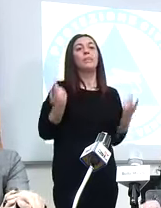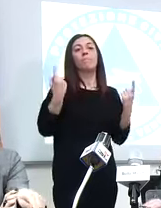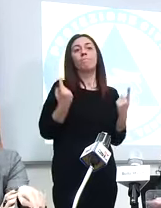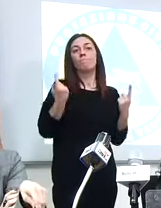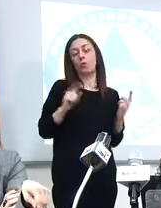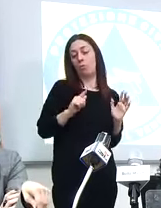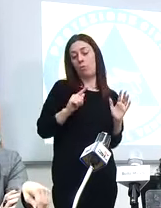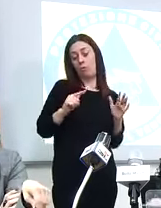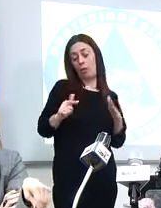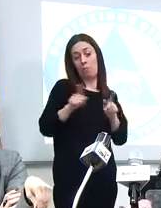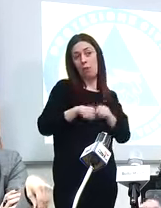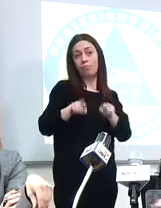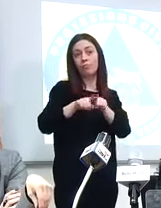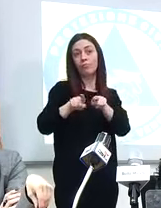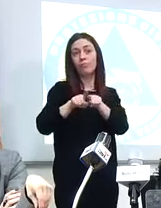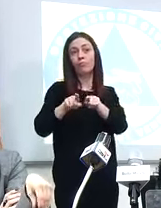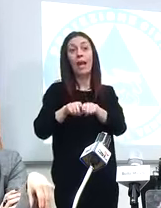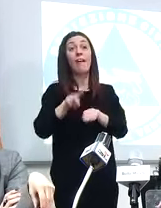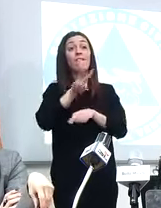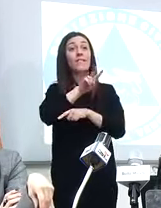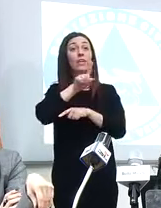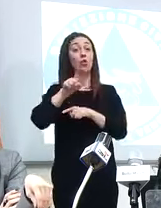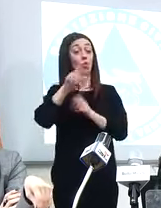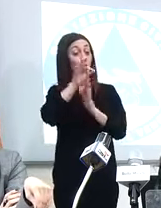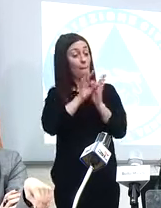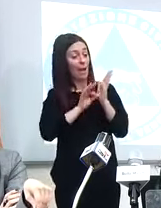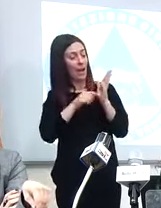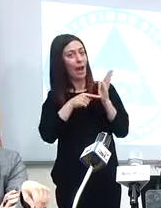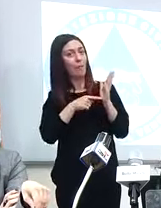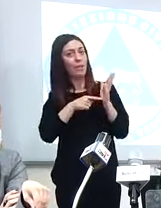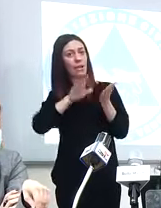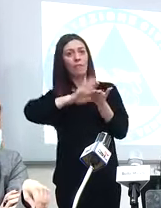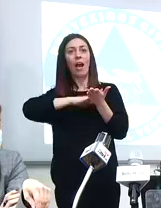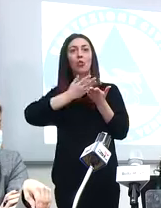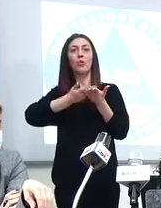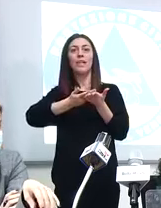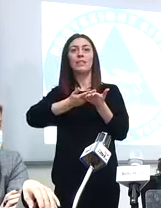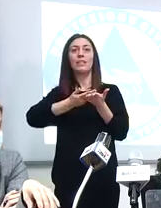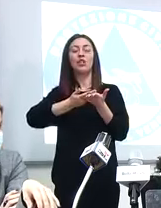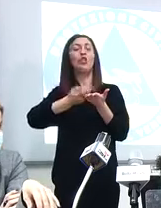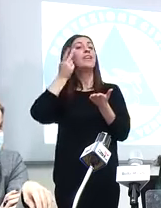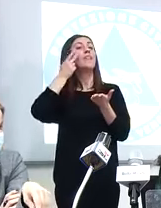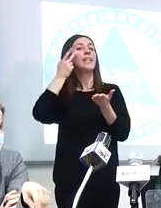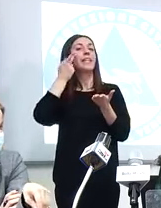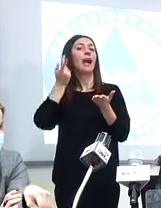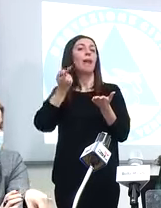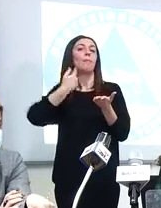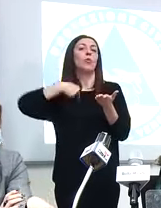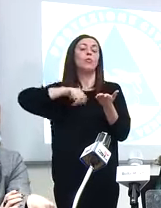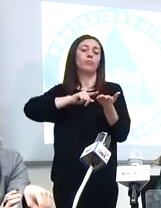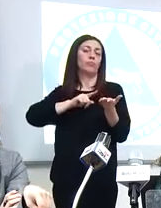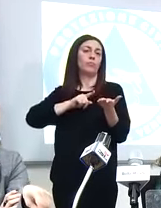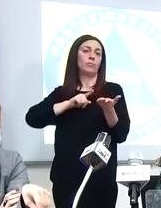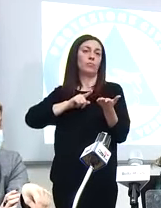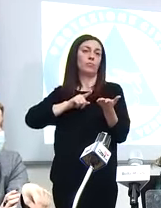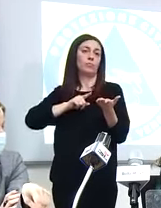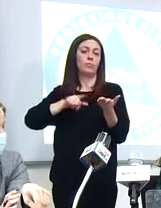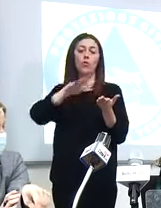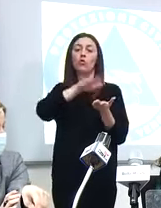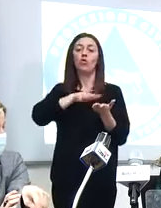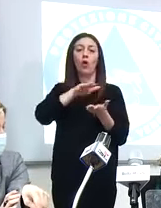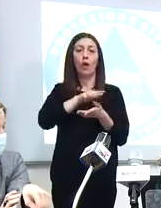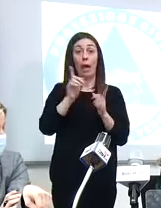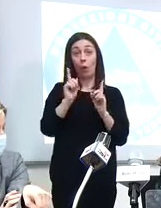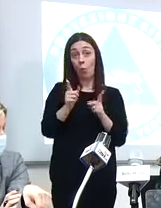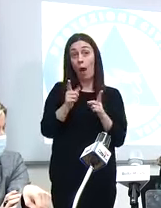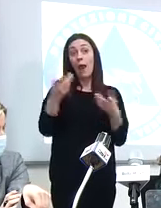base dei 21 parametri e vedremo dove, insomma, ci andremo a collocare. Ma, come ha detto il dottor Flori, i nostri